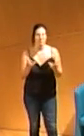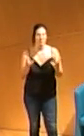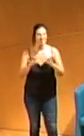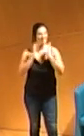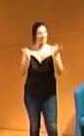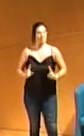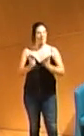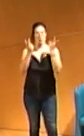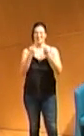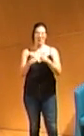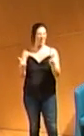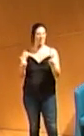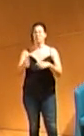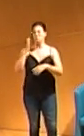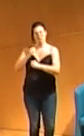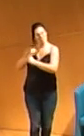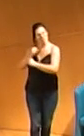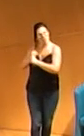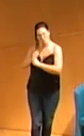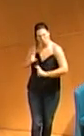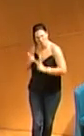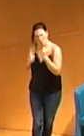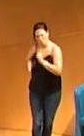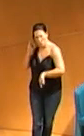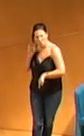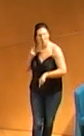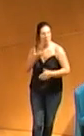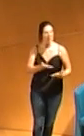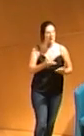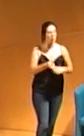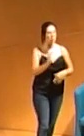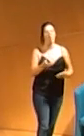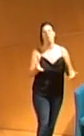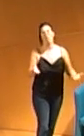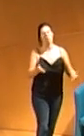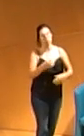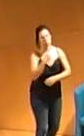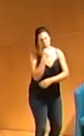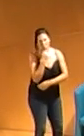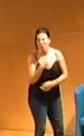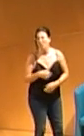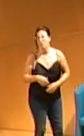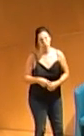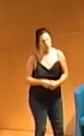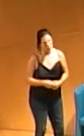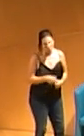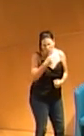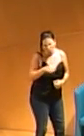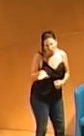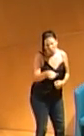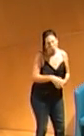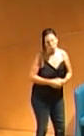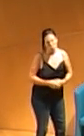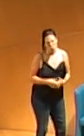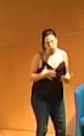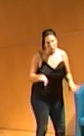la valeur quelque part du travail a été remplacée par la valeur de la non-contrainte. Donc ça, c'est le côté négatif. Et puis, il y a tout